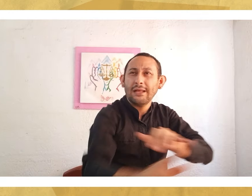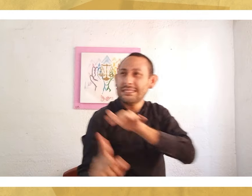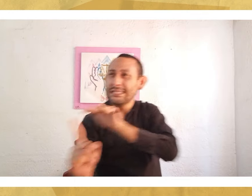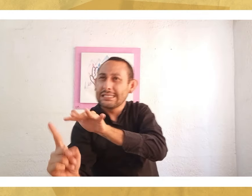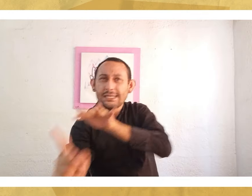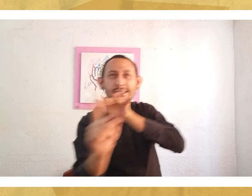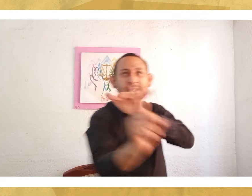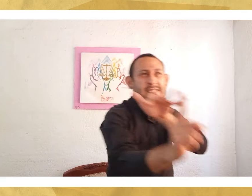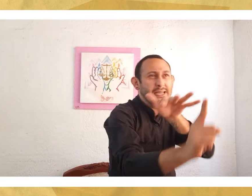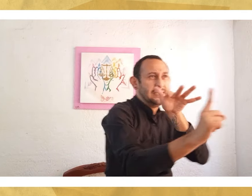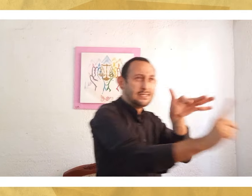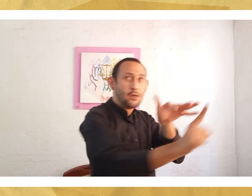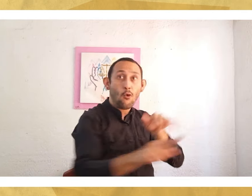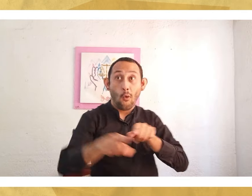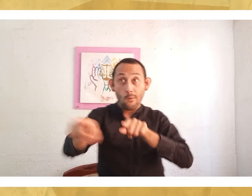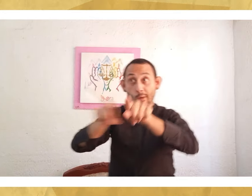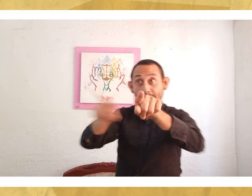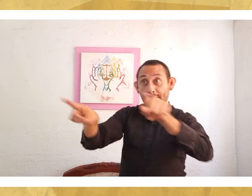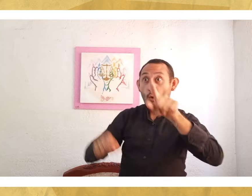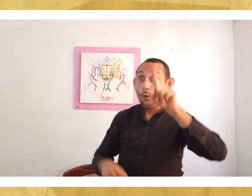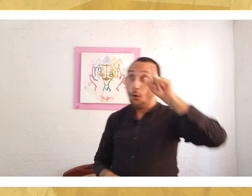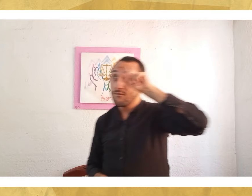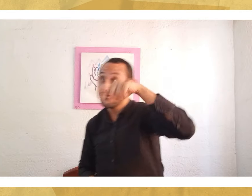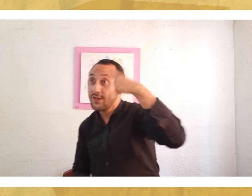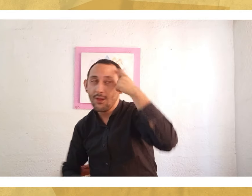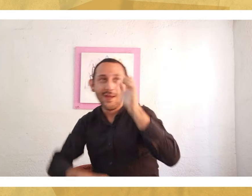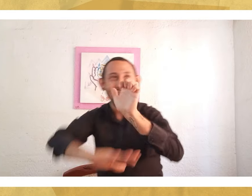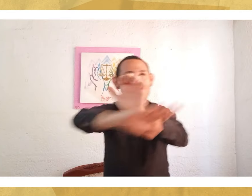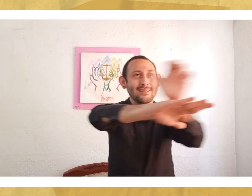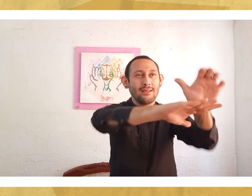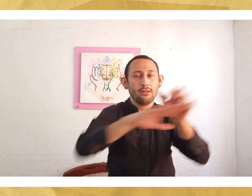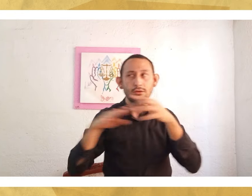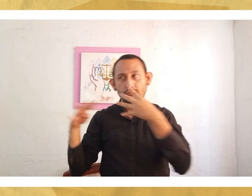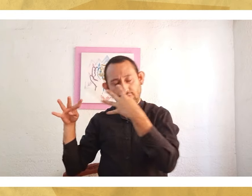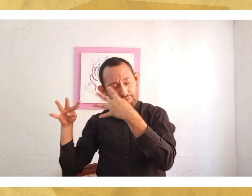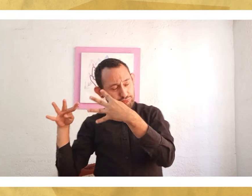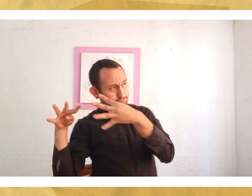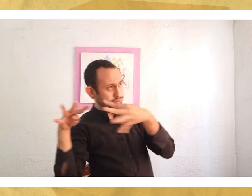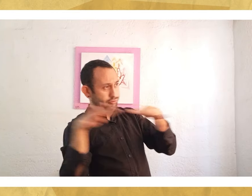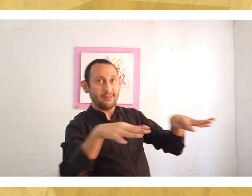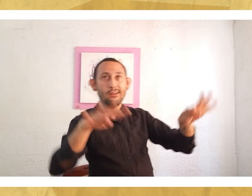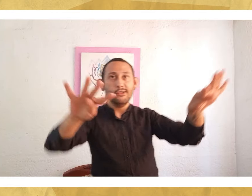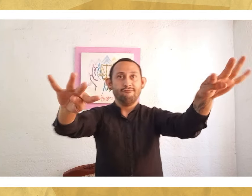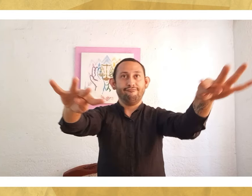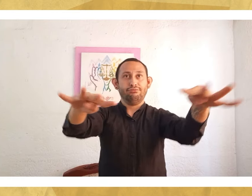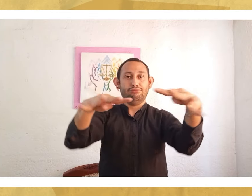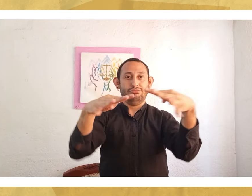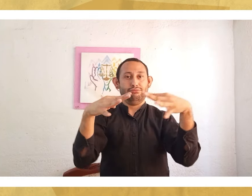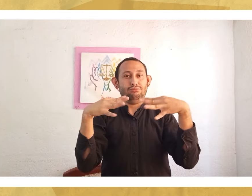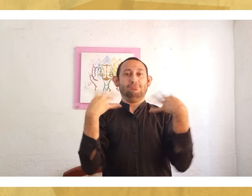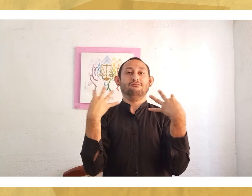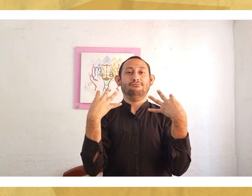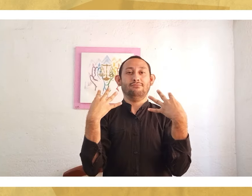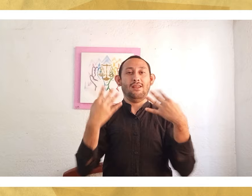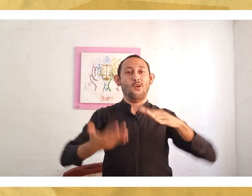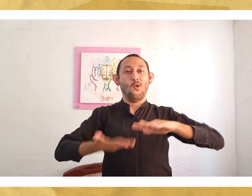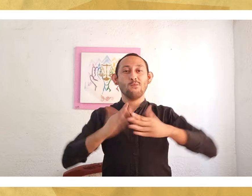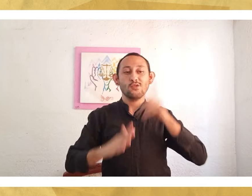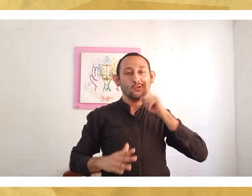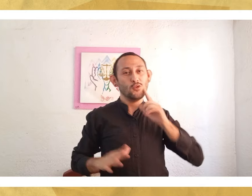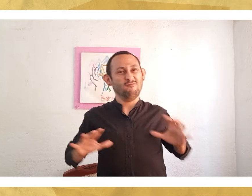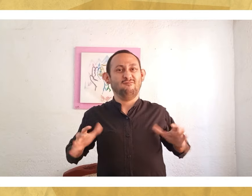el gobierno y las entidades presten atención a la comunidad sorda y a